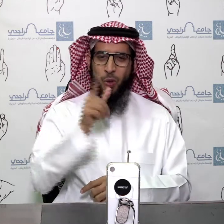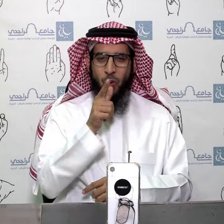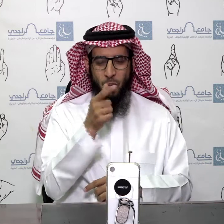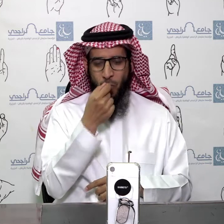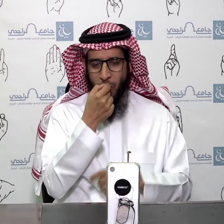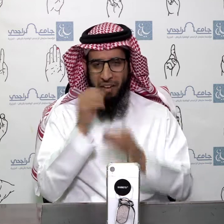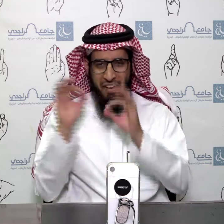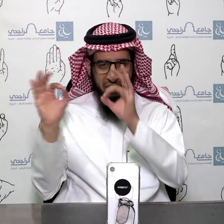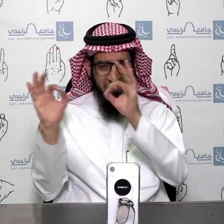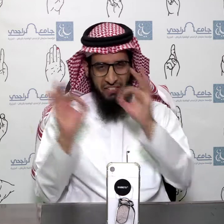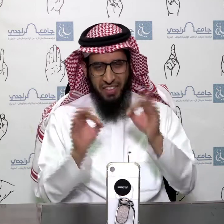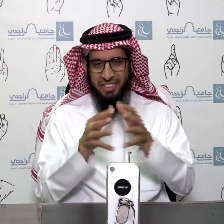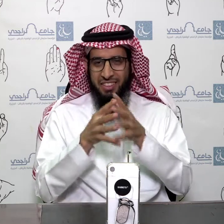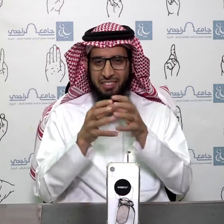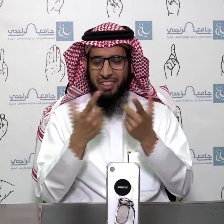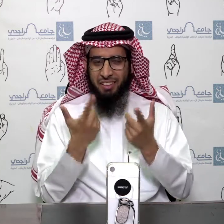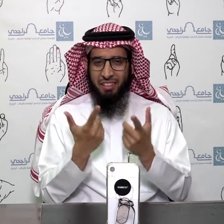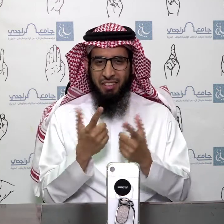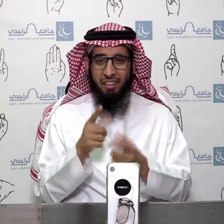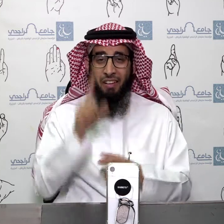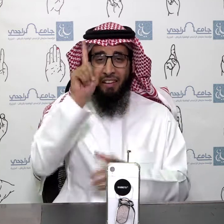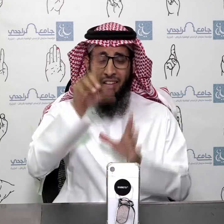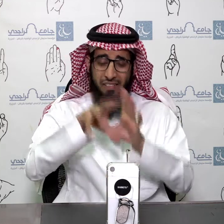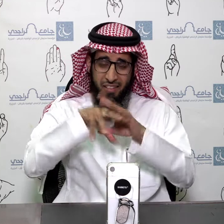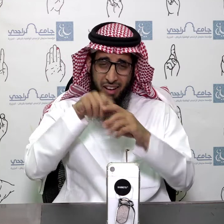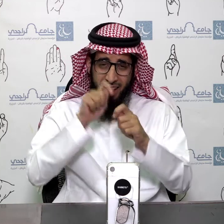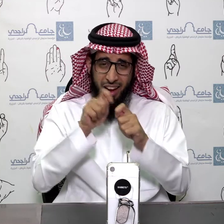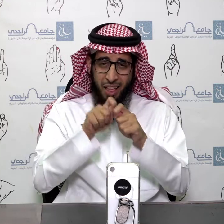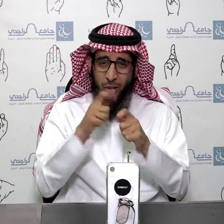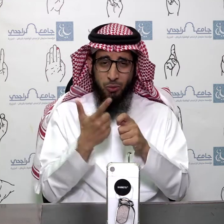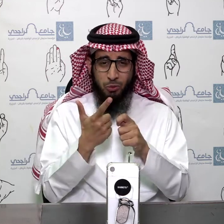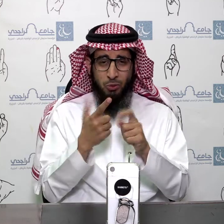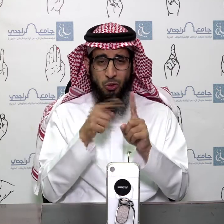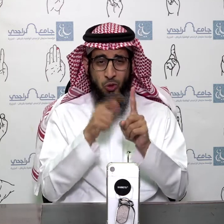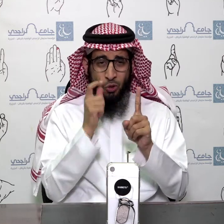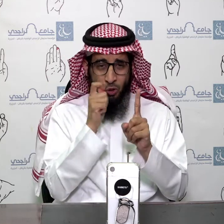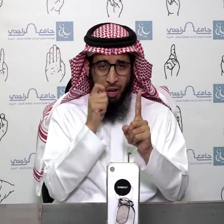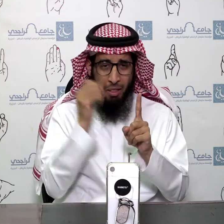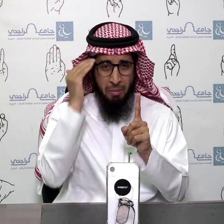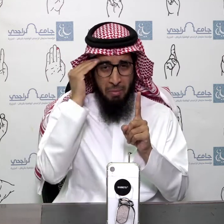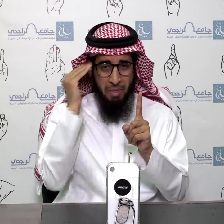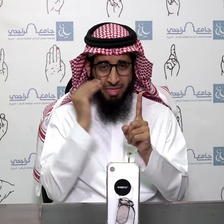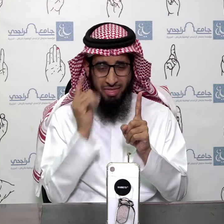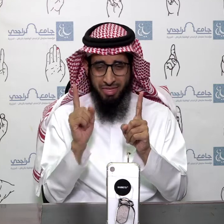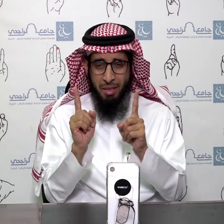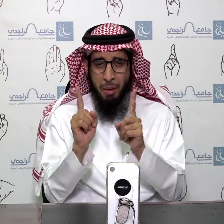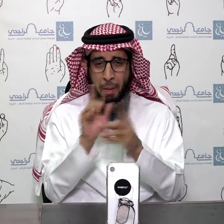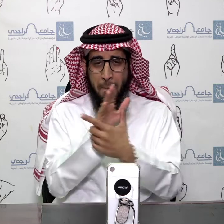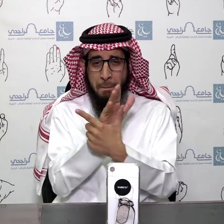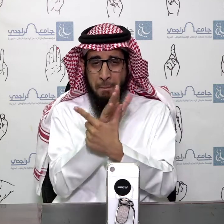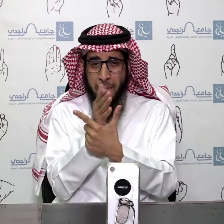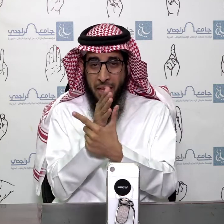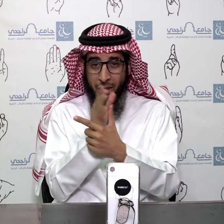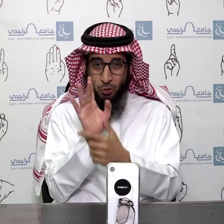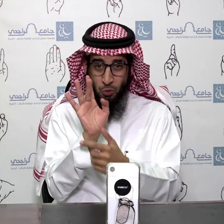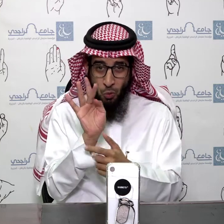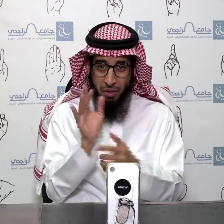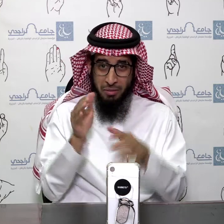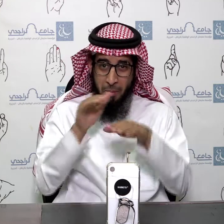إليها وجعل بينكم مودة ورحمة. ولا تقتصر أهميتها على هذا